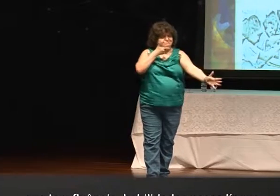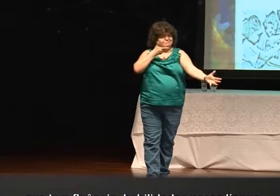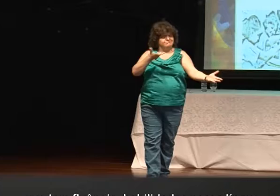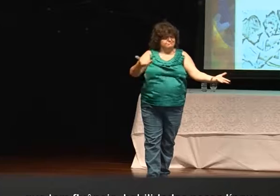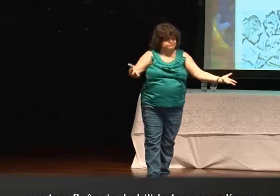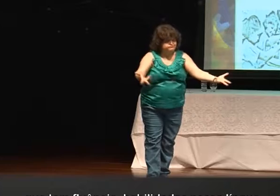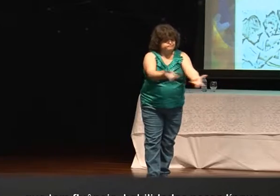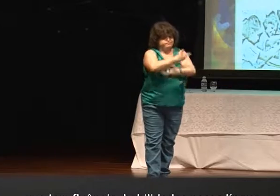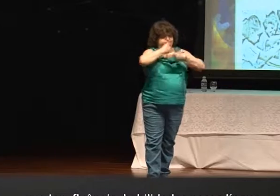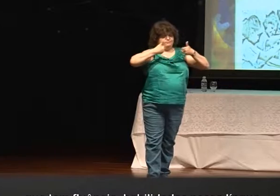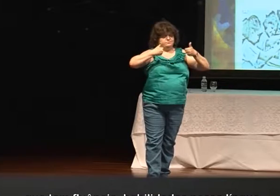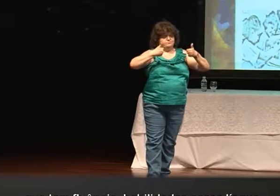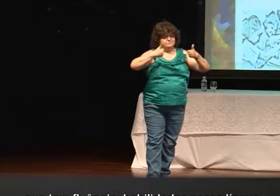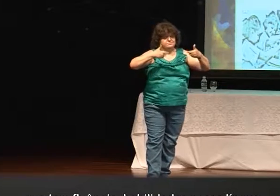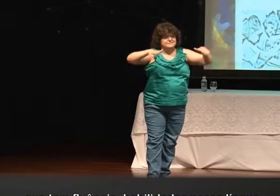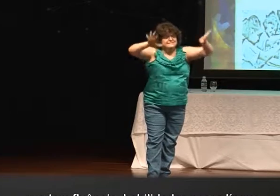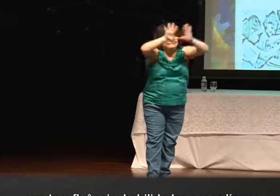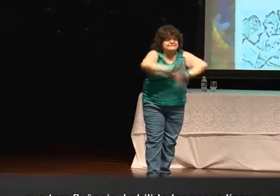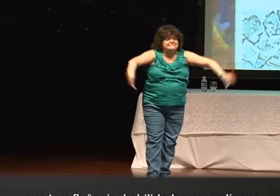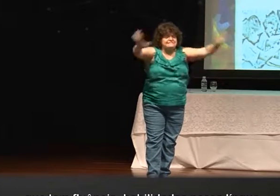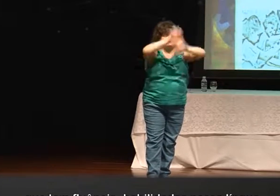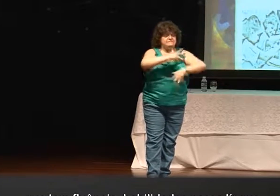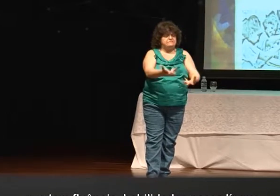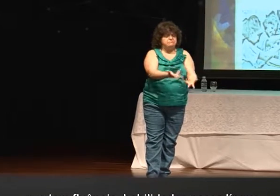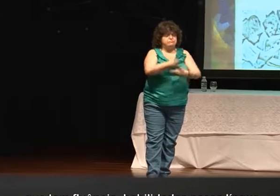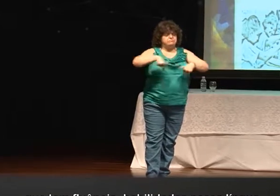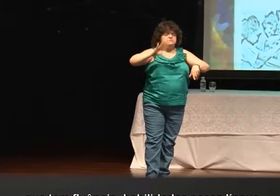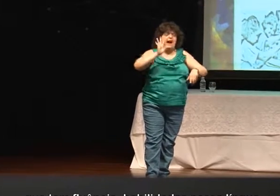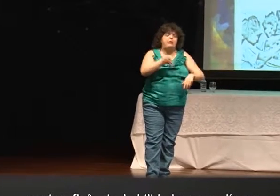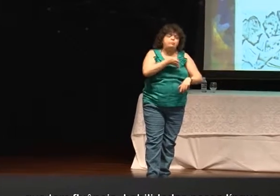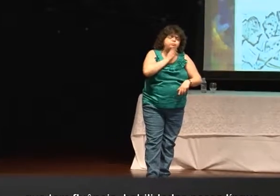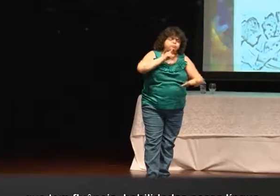tem fluência, habilidades nessa língua,